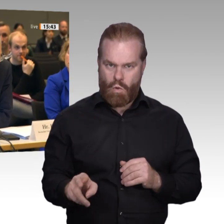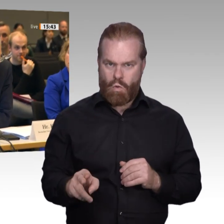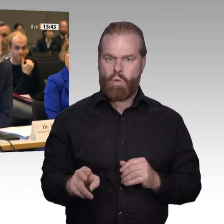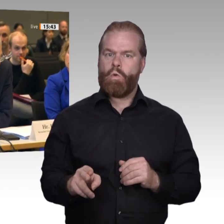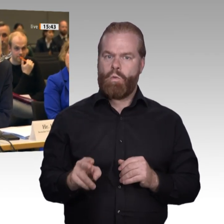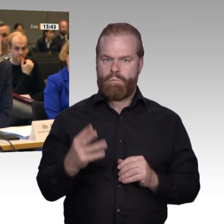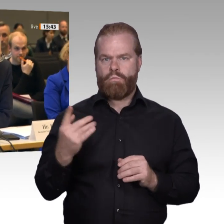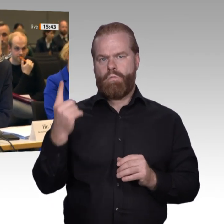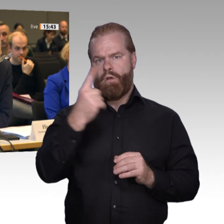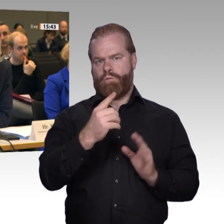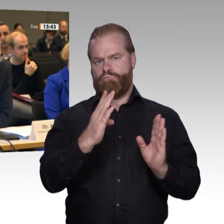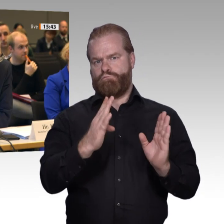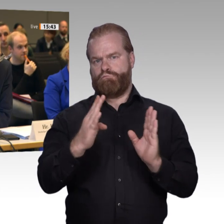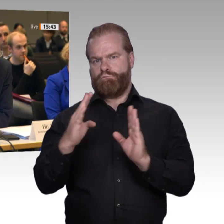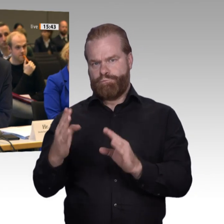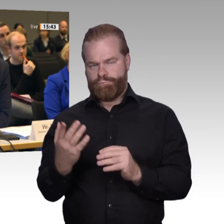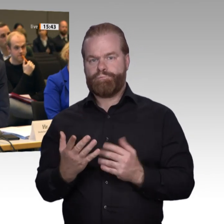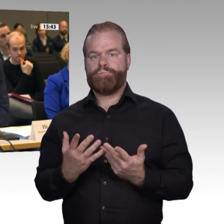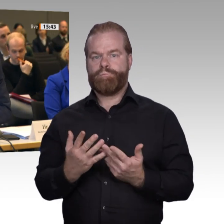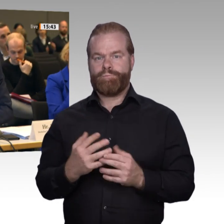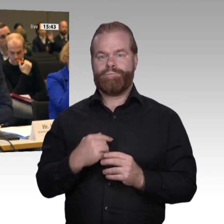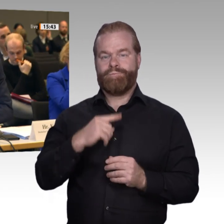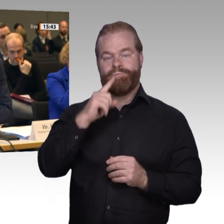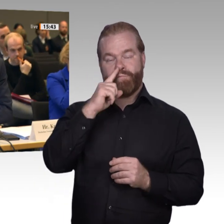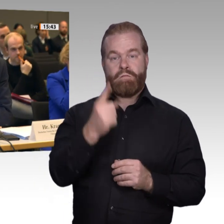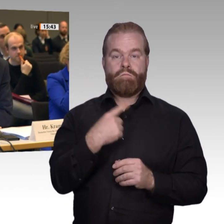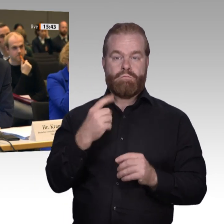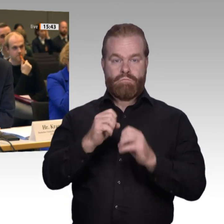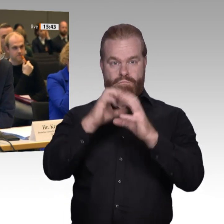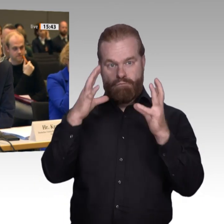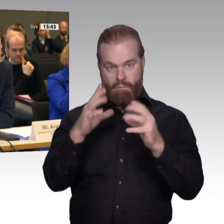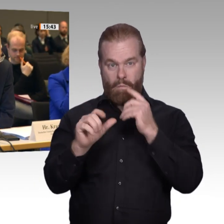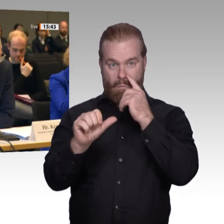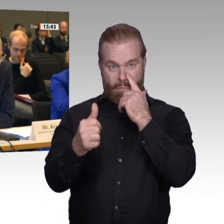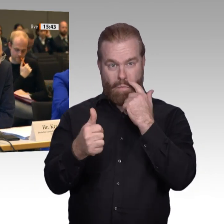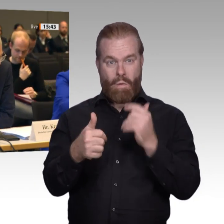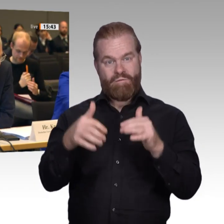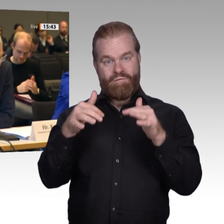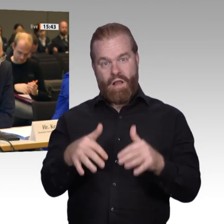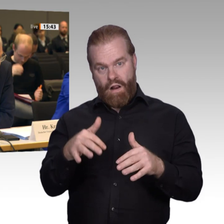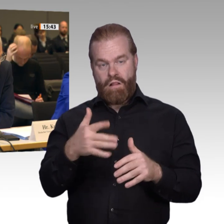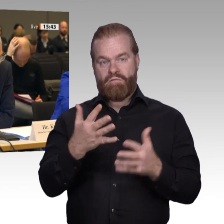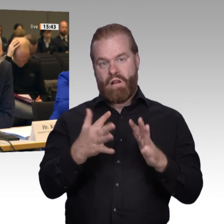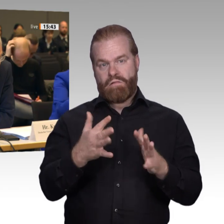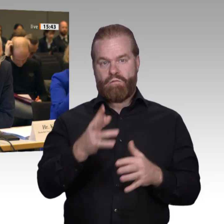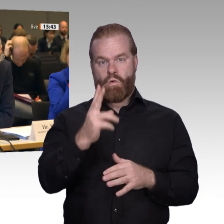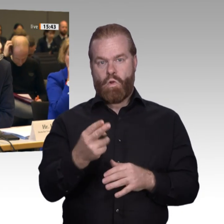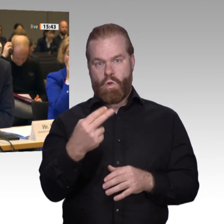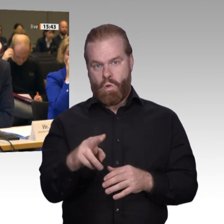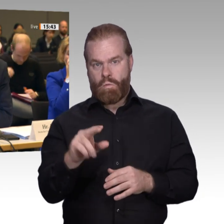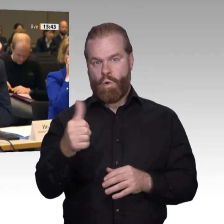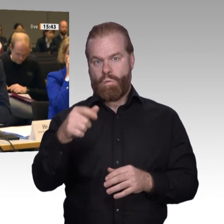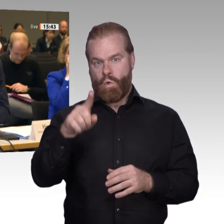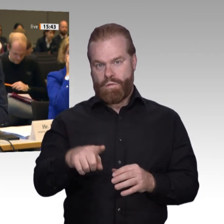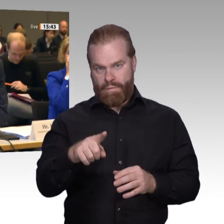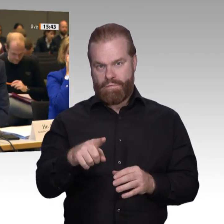geschätzt vielleicht 200 Euro pro Monat herangezogen wird durch das Sozialamt, dann